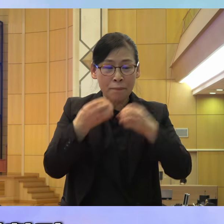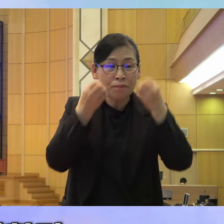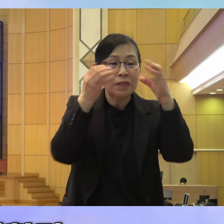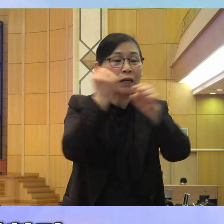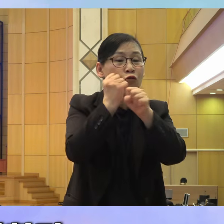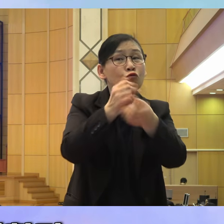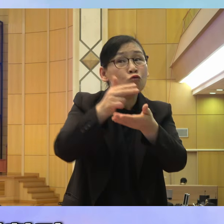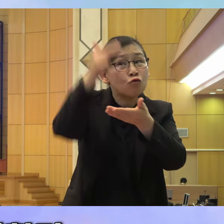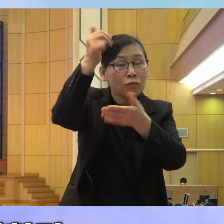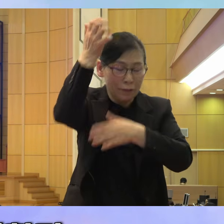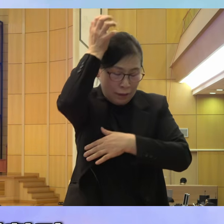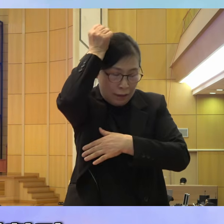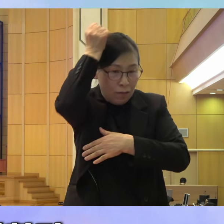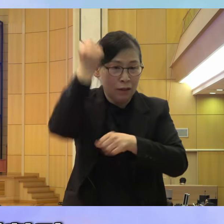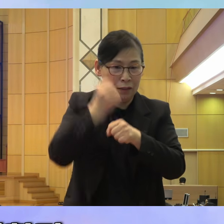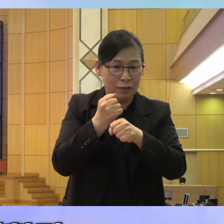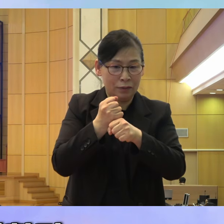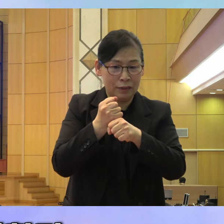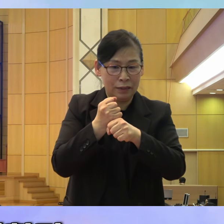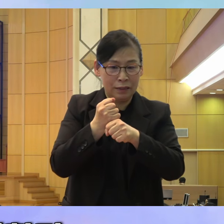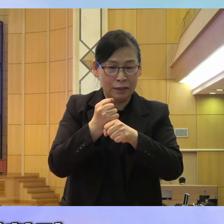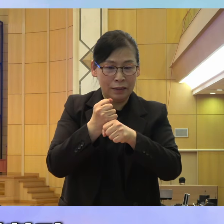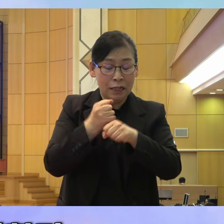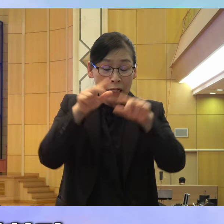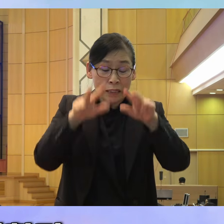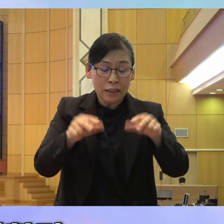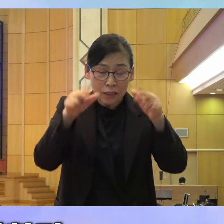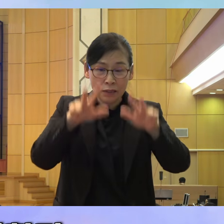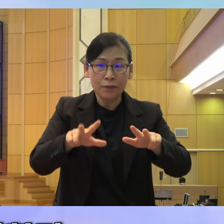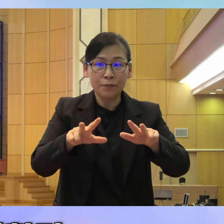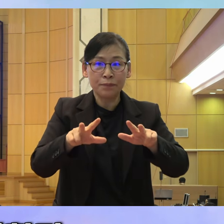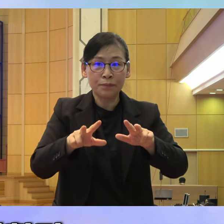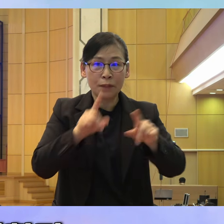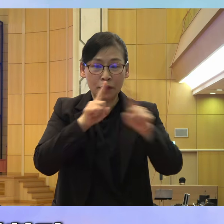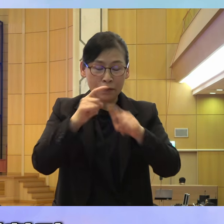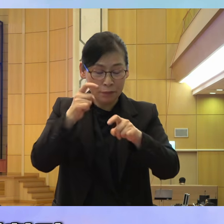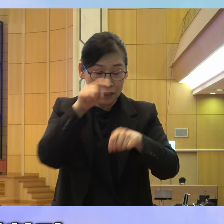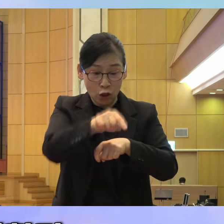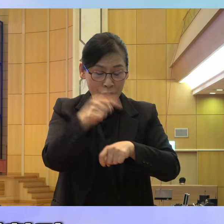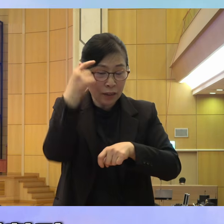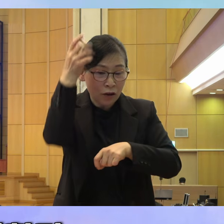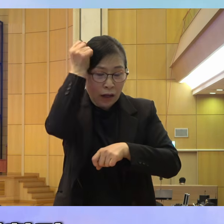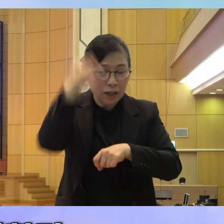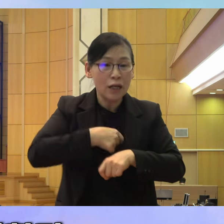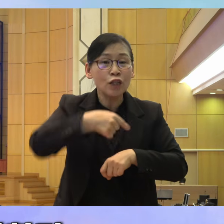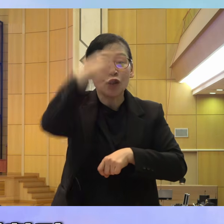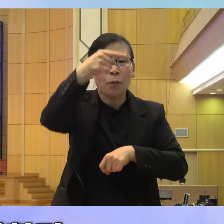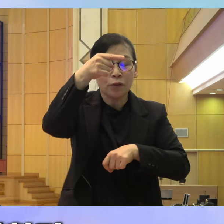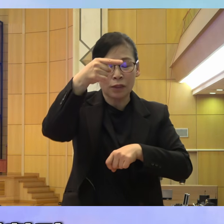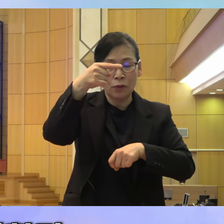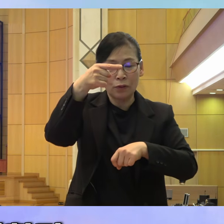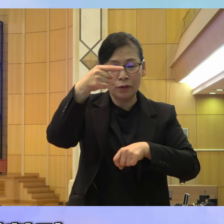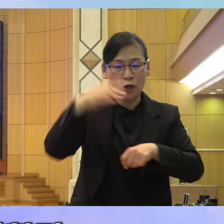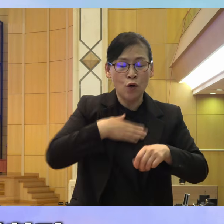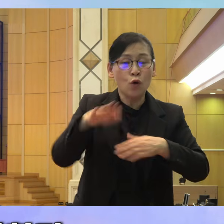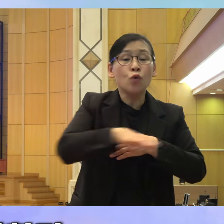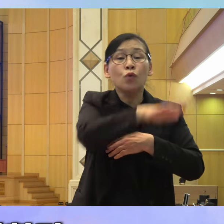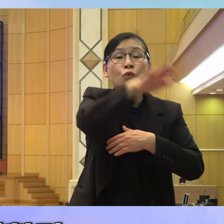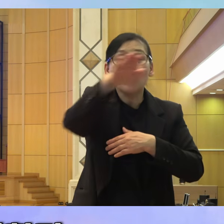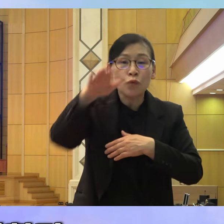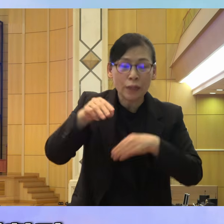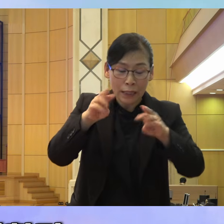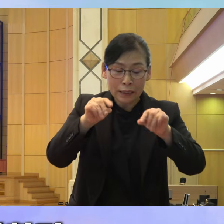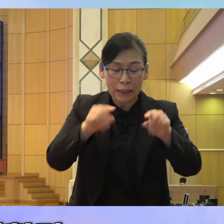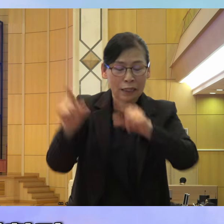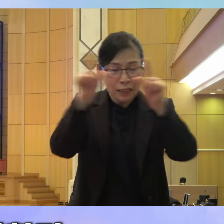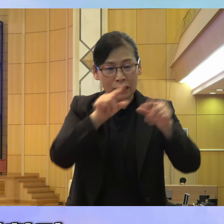창조를 기억하라는 거예요. 이제 지금 오늘 이것을 기억하라는 것은 첫 번째, 우리가 이